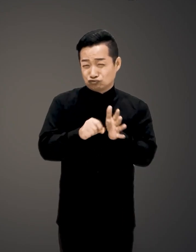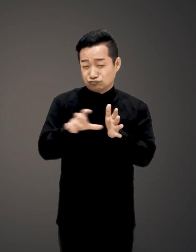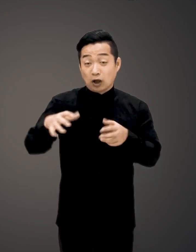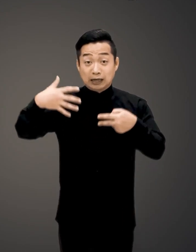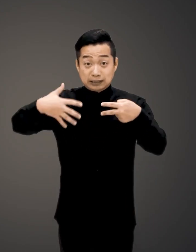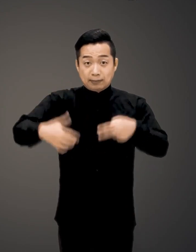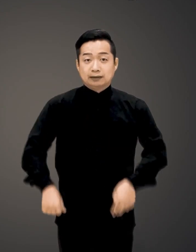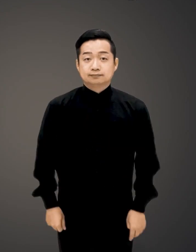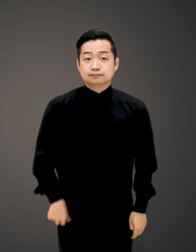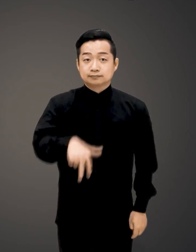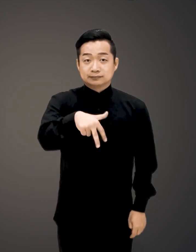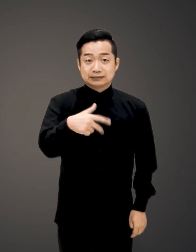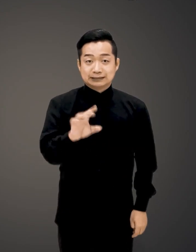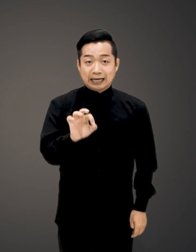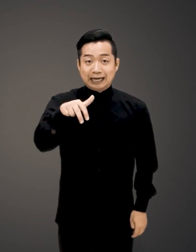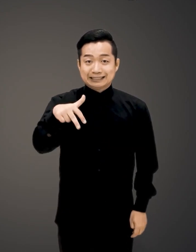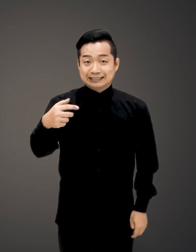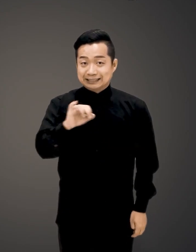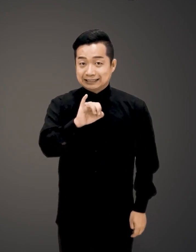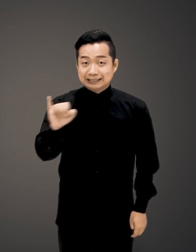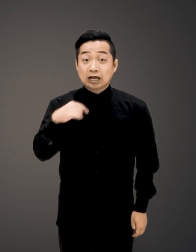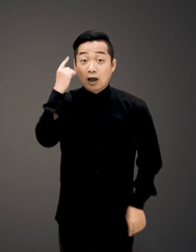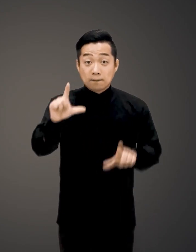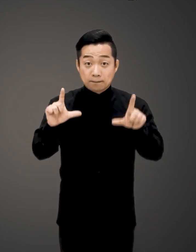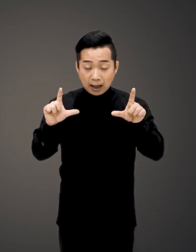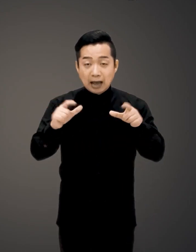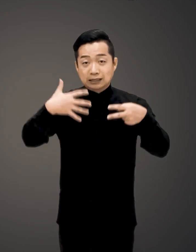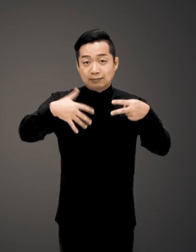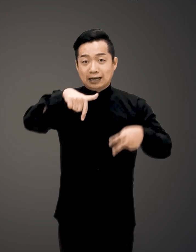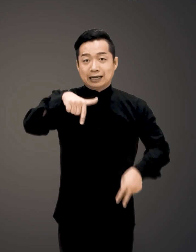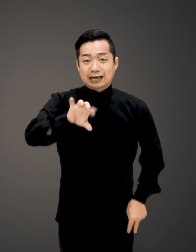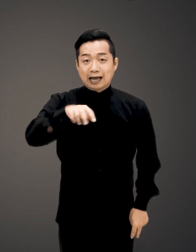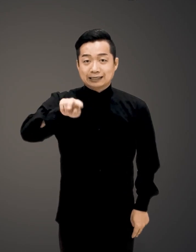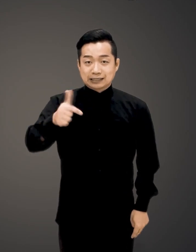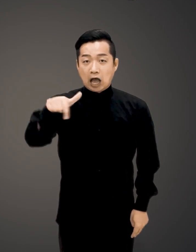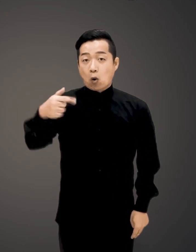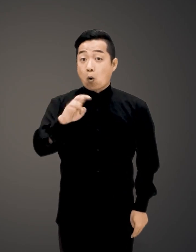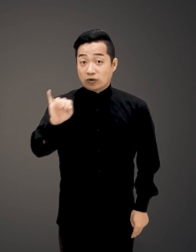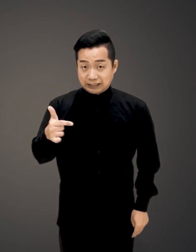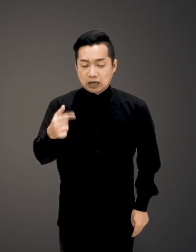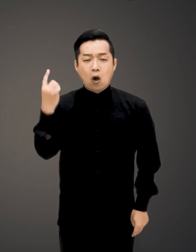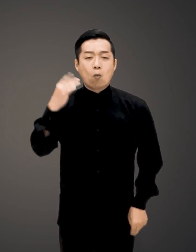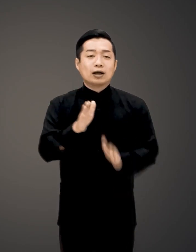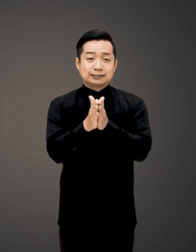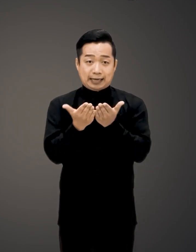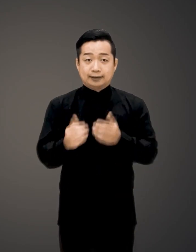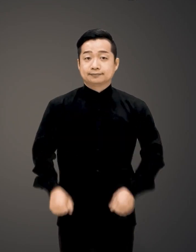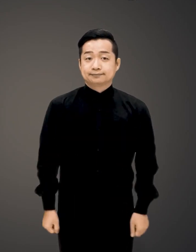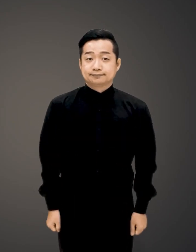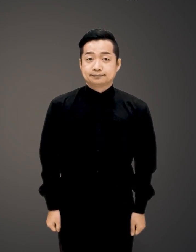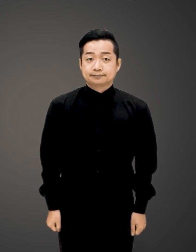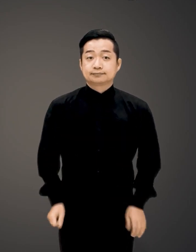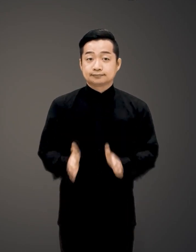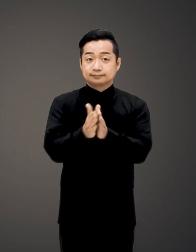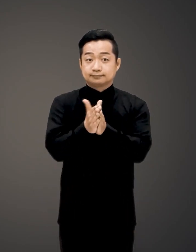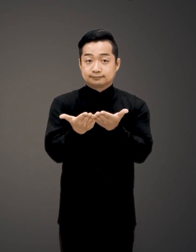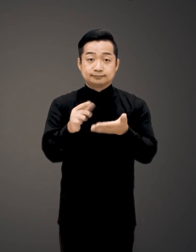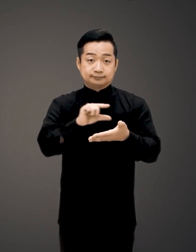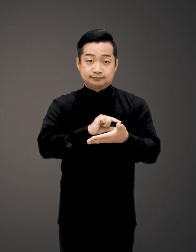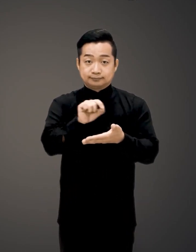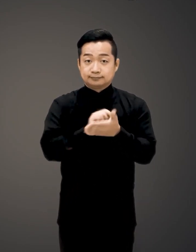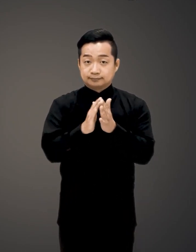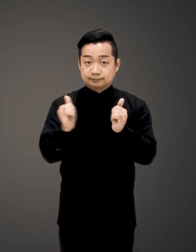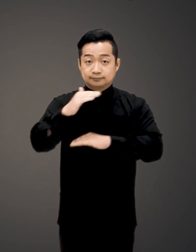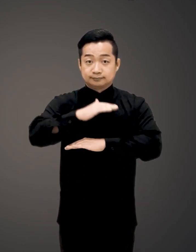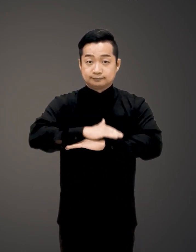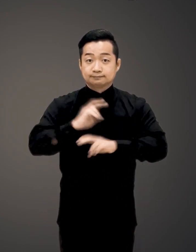2020년 중국 최대 화제의 드라마 장쯔이 주연 드라마 강산코인 원작. 도서명 제왕업상